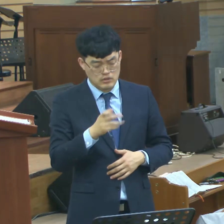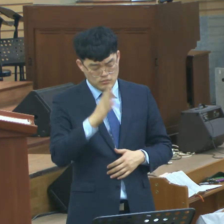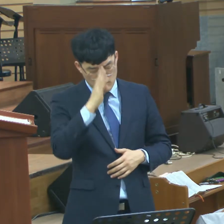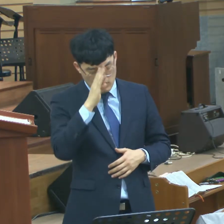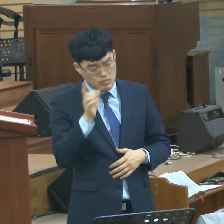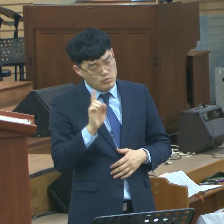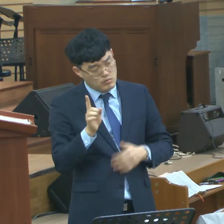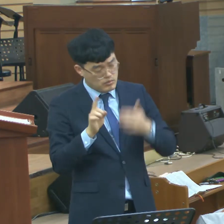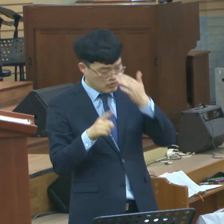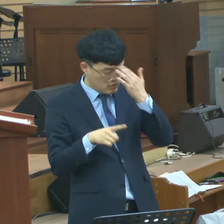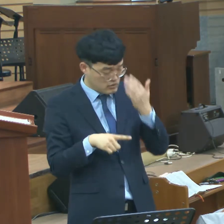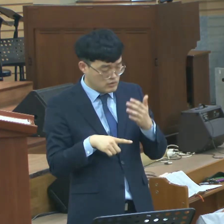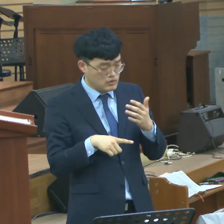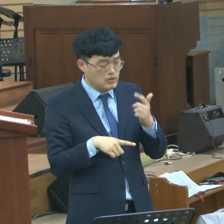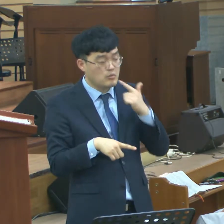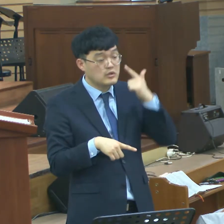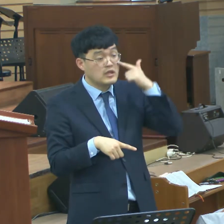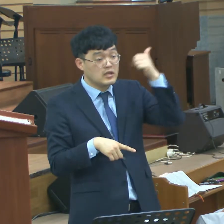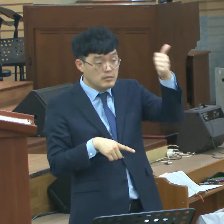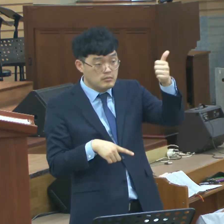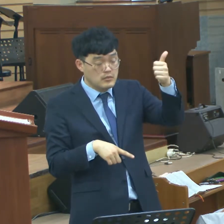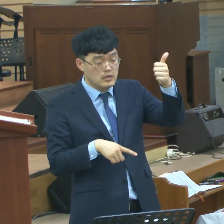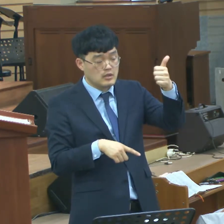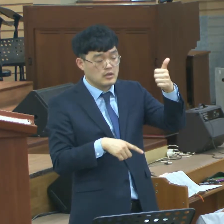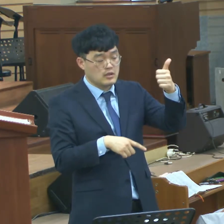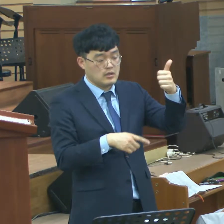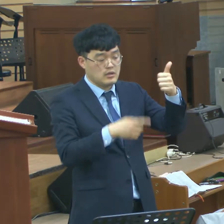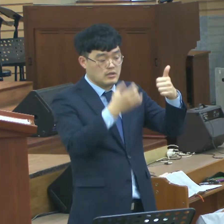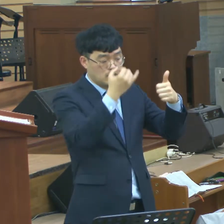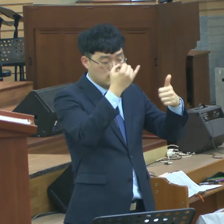받는데 그 딸이 그 병이라는 거예요.